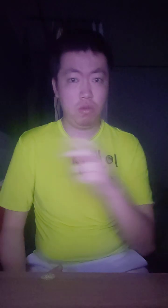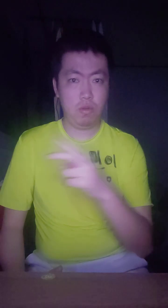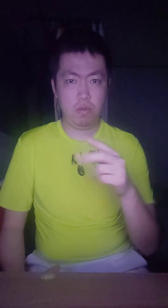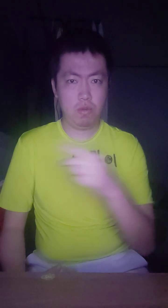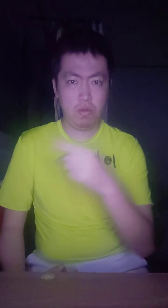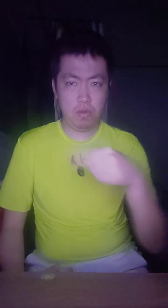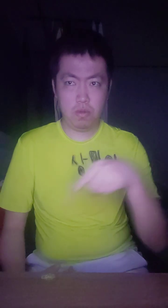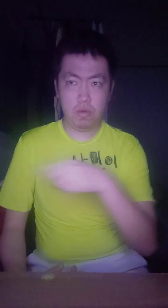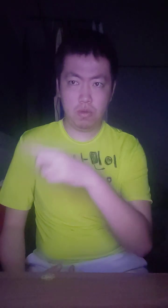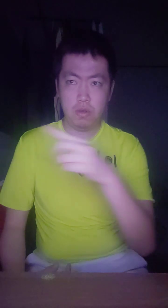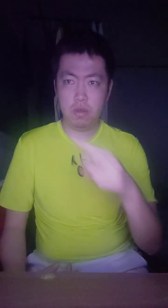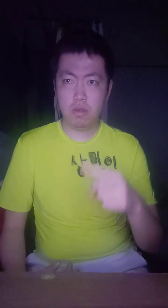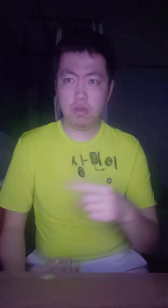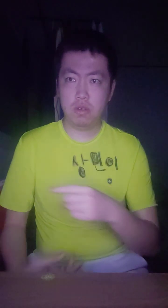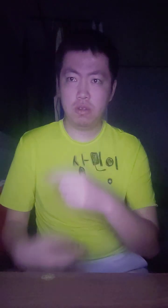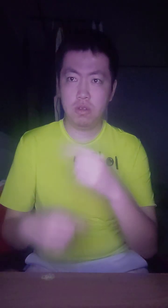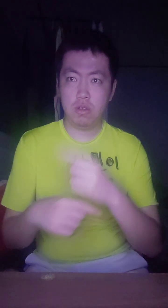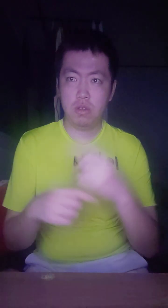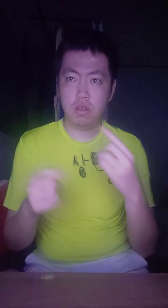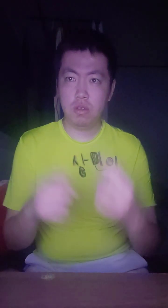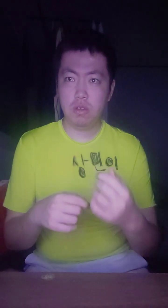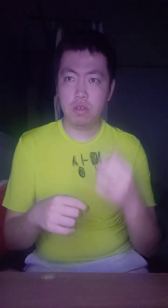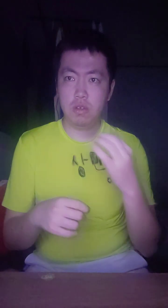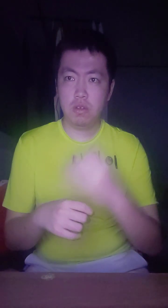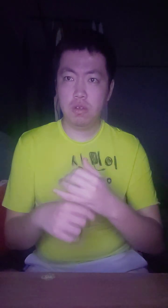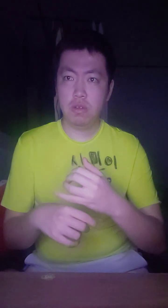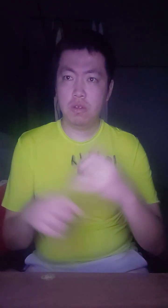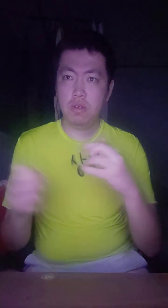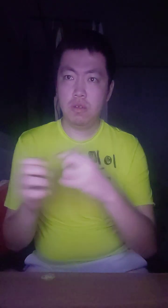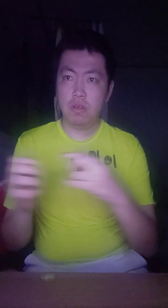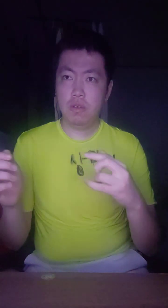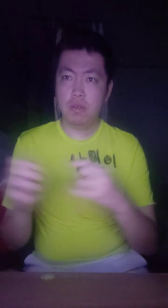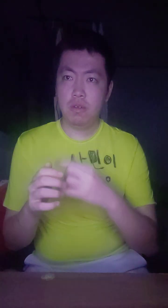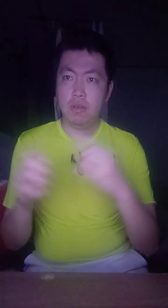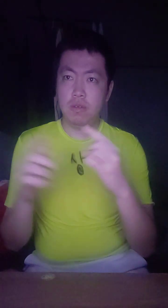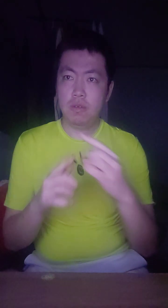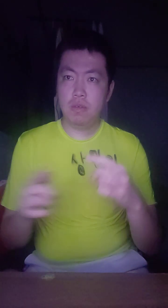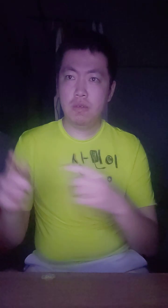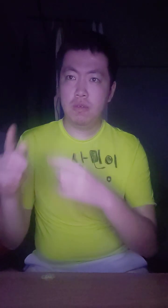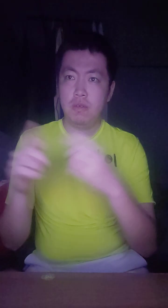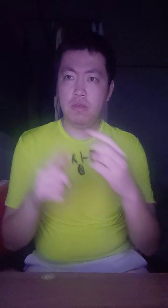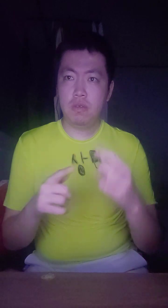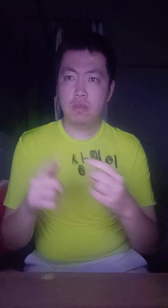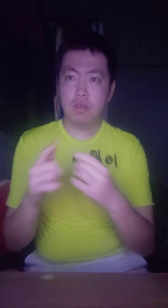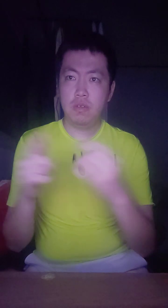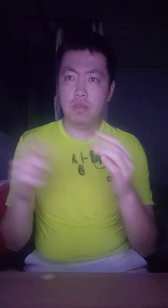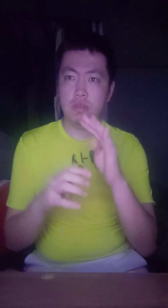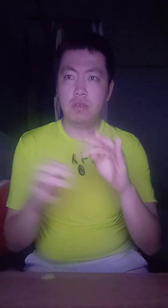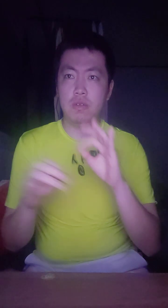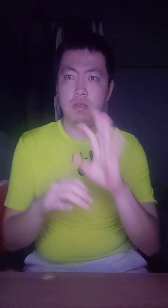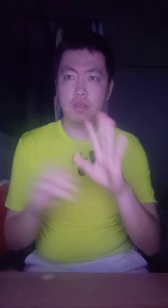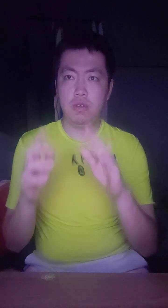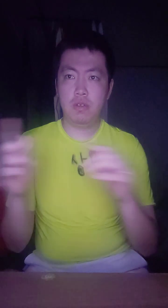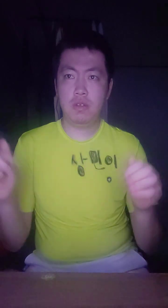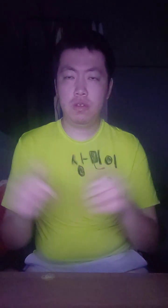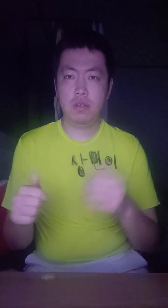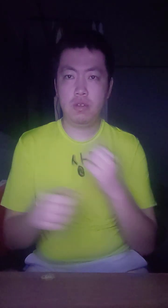향한 분풀이를 이유로 저지른 범죄는 올해 상반기에만 전국적으로 925건에 이릅니다. KBS